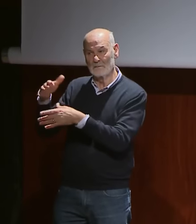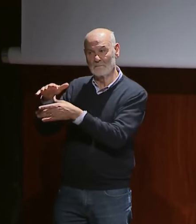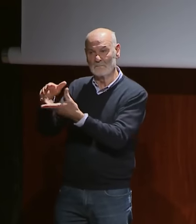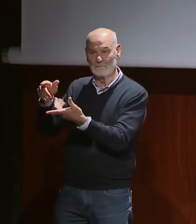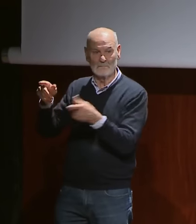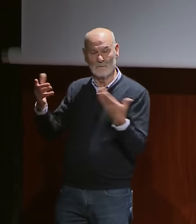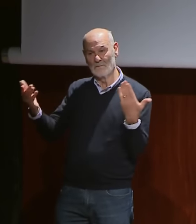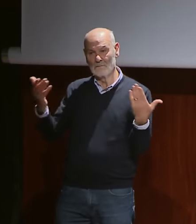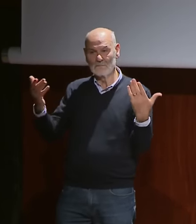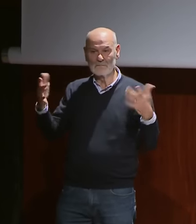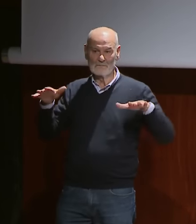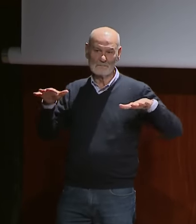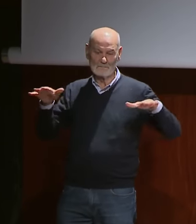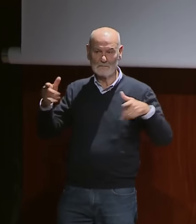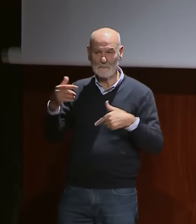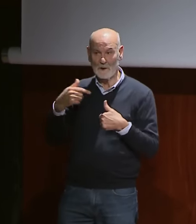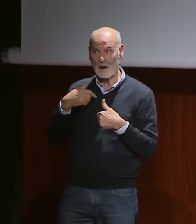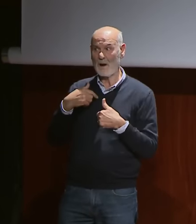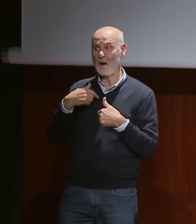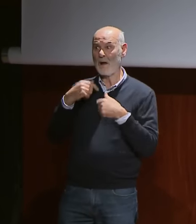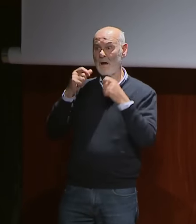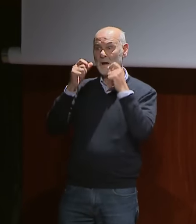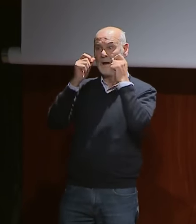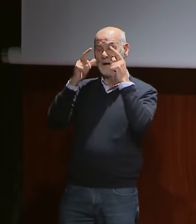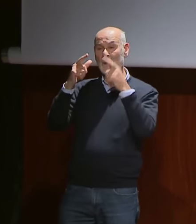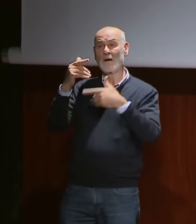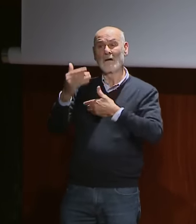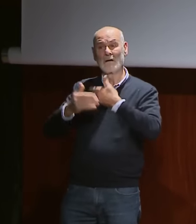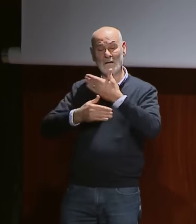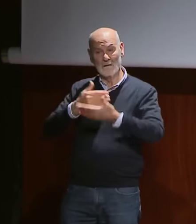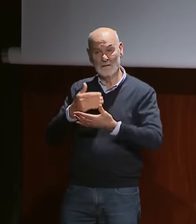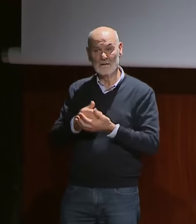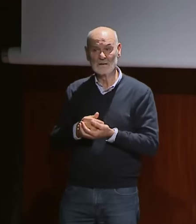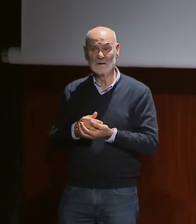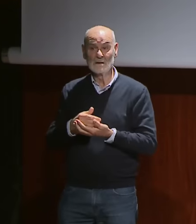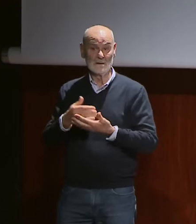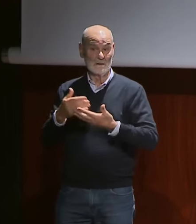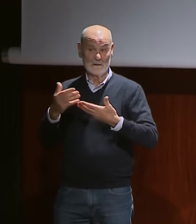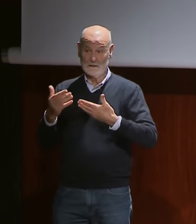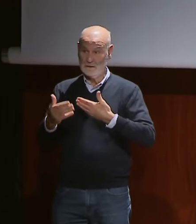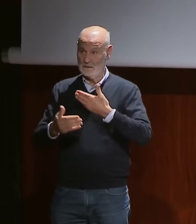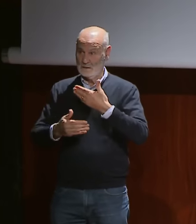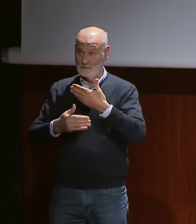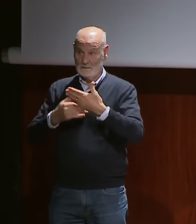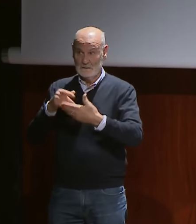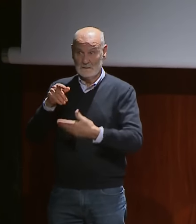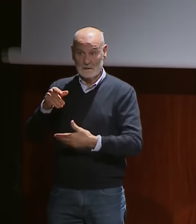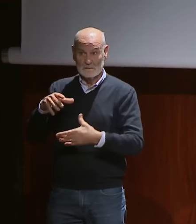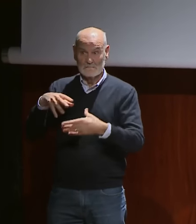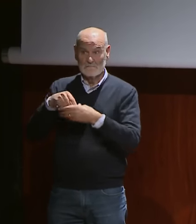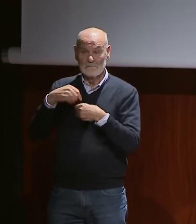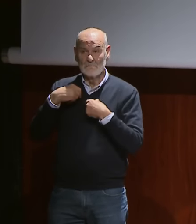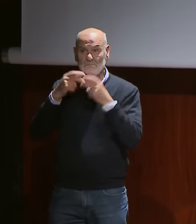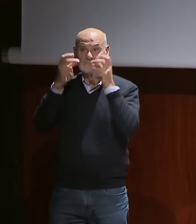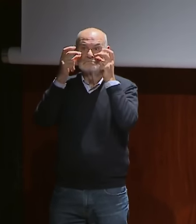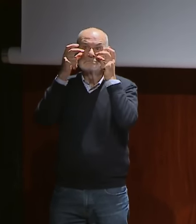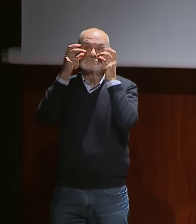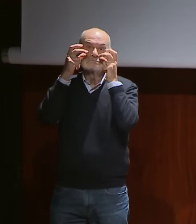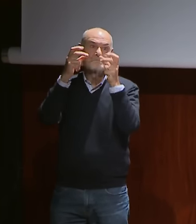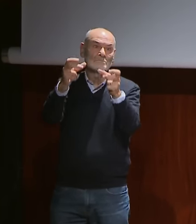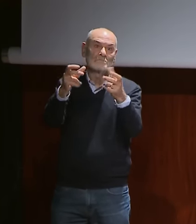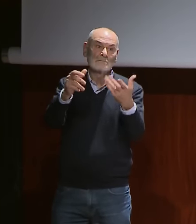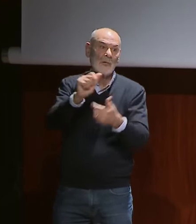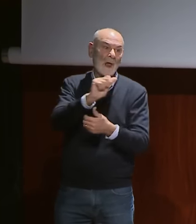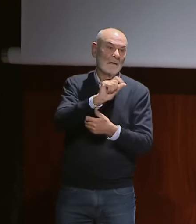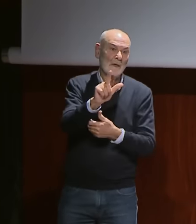pense que nous, ça nous a servi un petit peu de modèle. Je pense que quand il y a eu ce réveil en 77 et qu'on a commencé